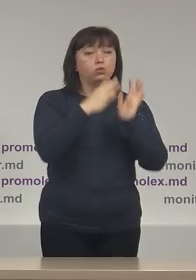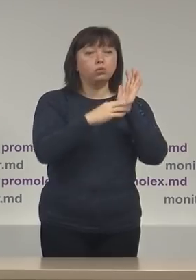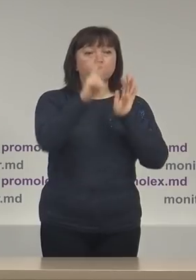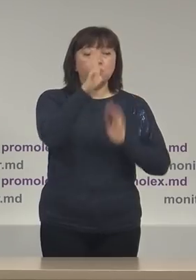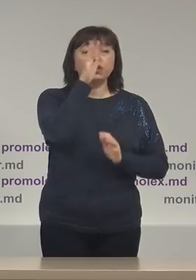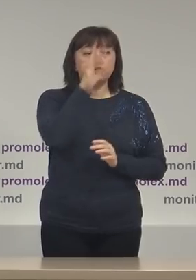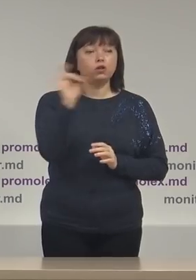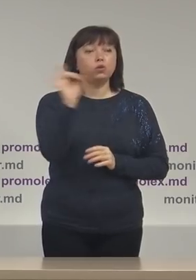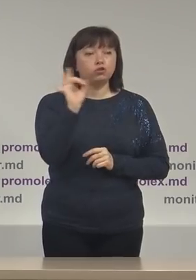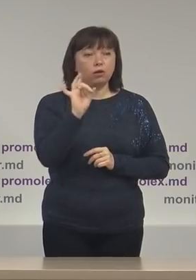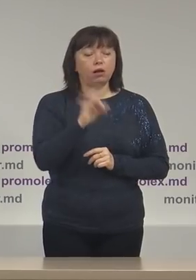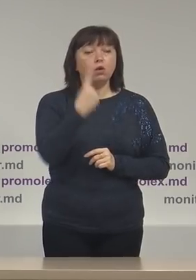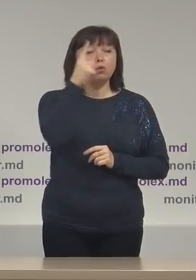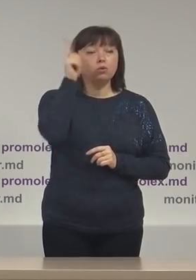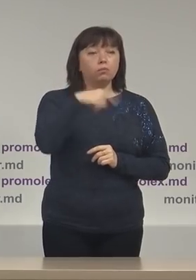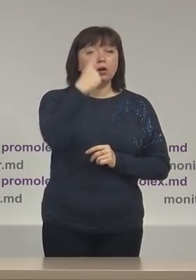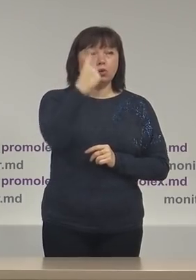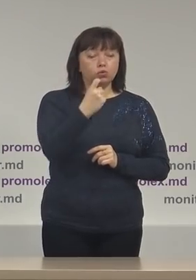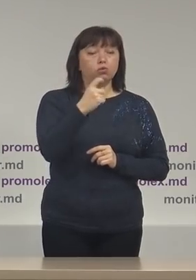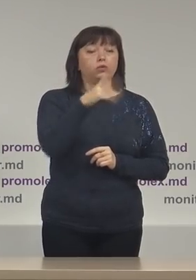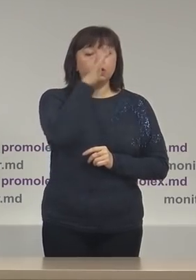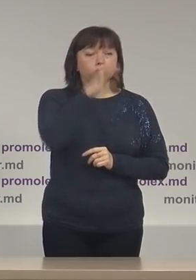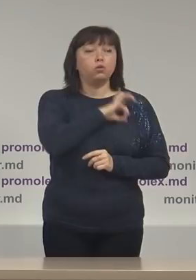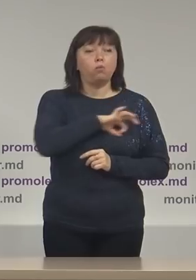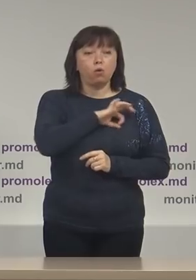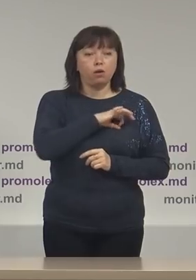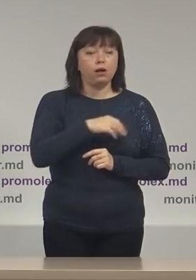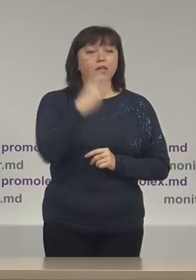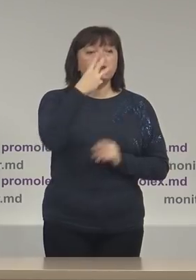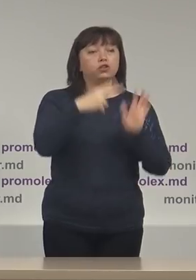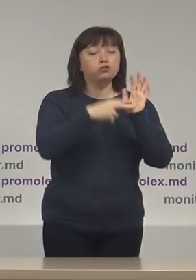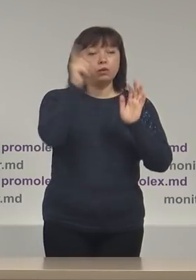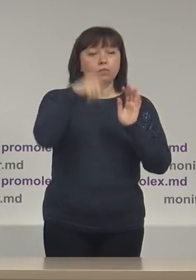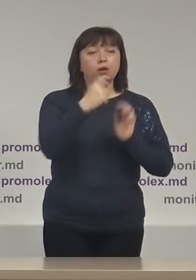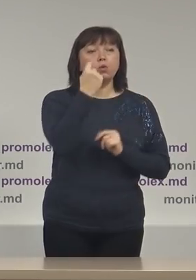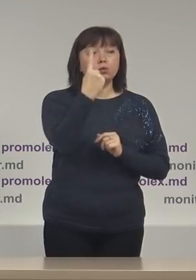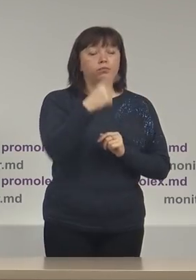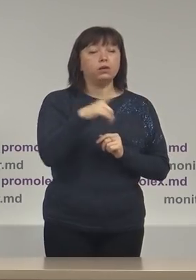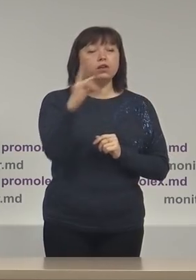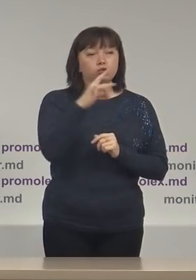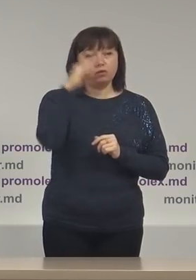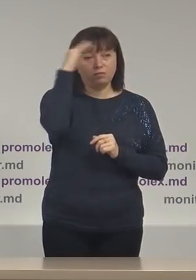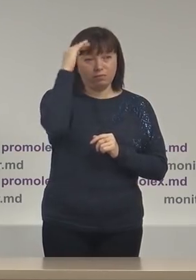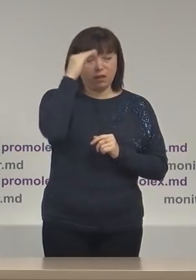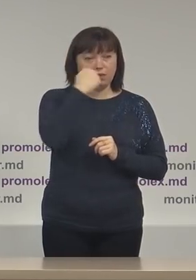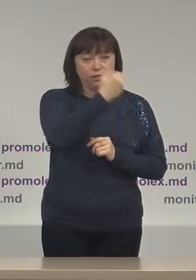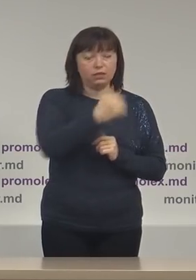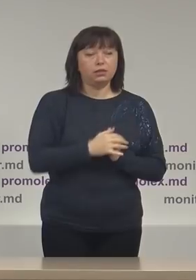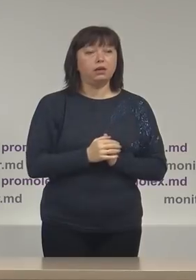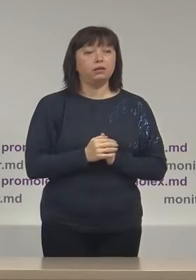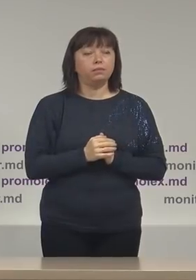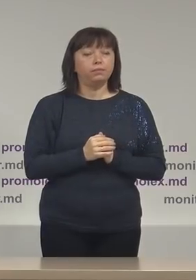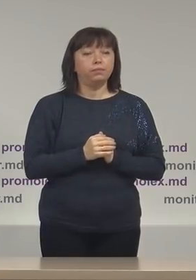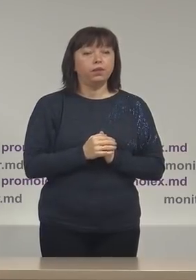1/192 Chișinău-Râșcani, 1/100 Chișinău-Buiucani, 37/11 regiunea Transnistriană